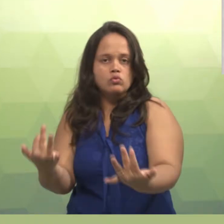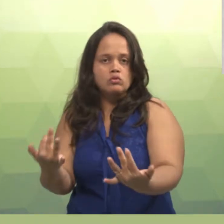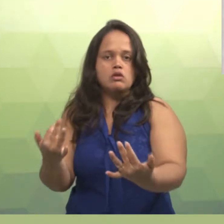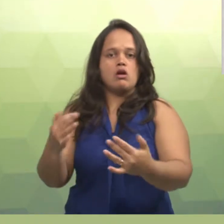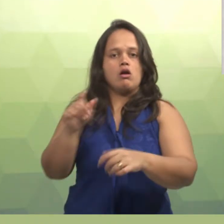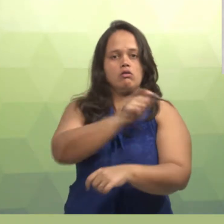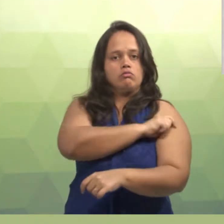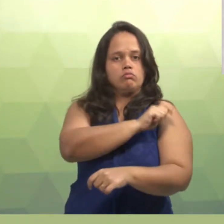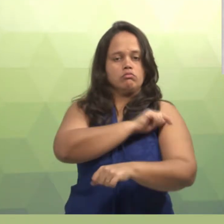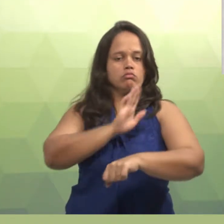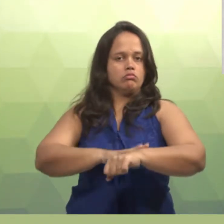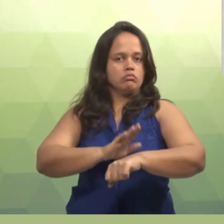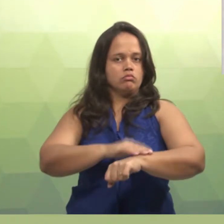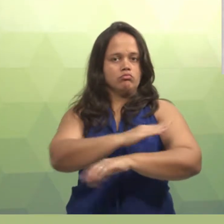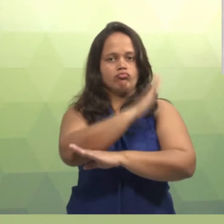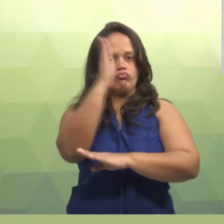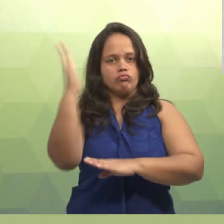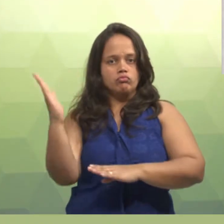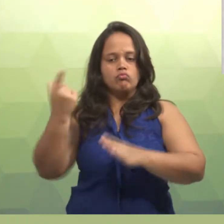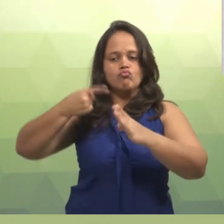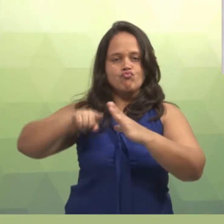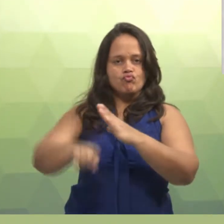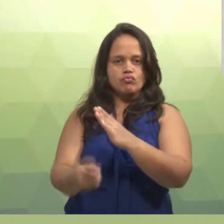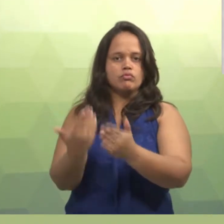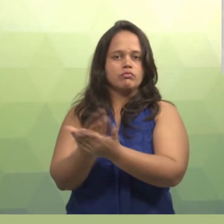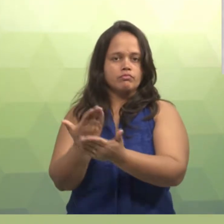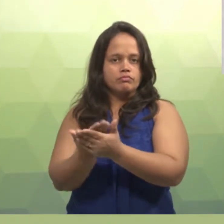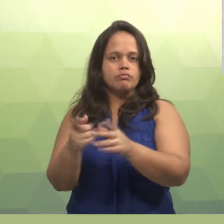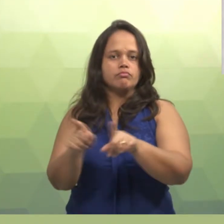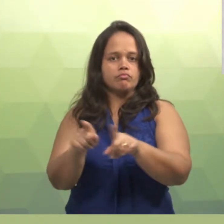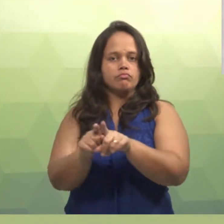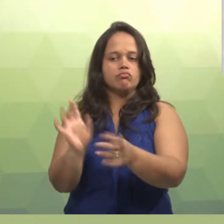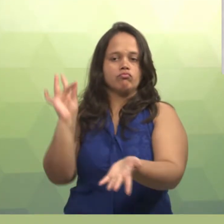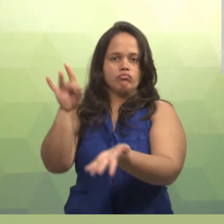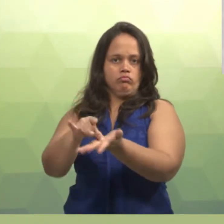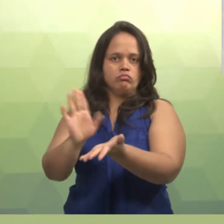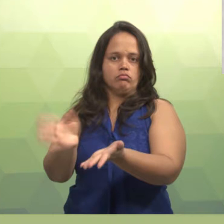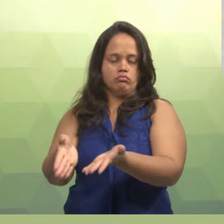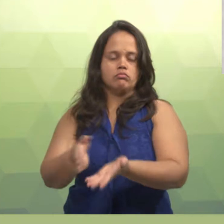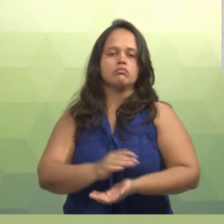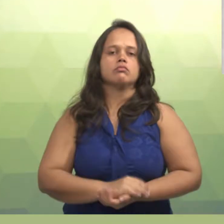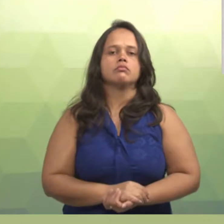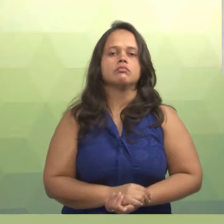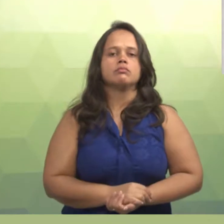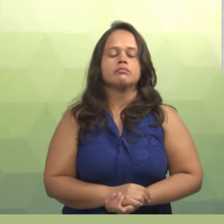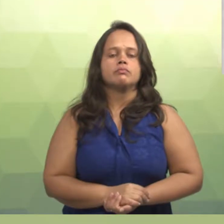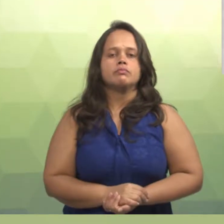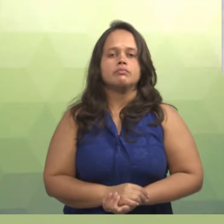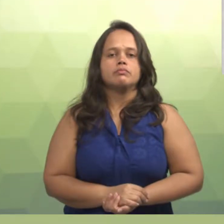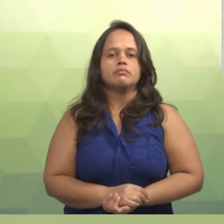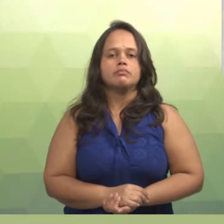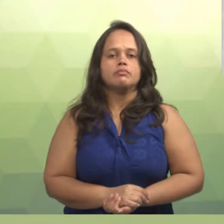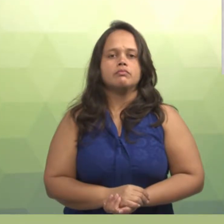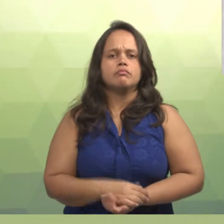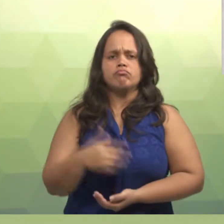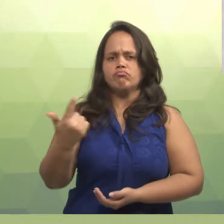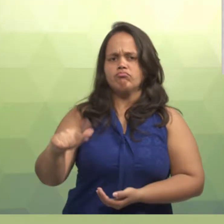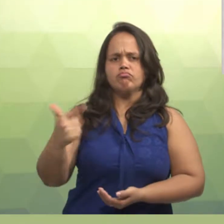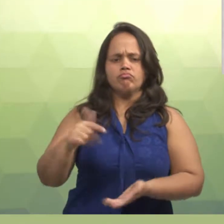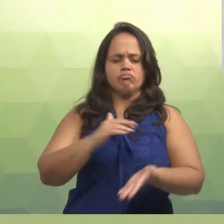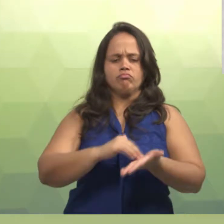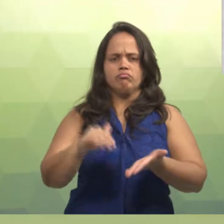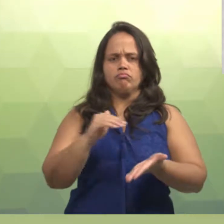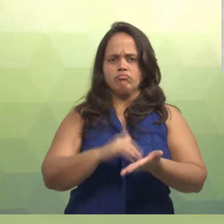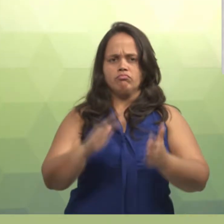tempo integral e aprofundamento de estudos, devidamente autorizadas. Não